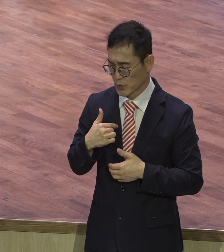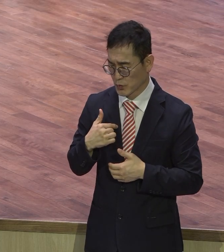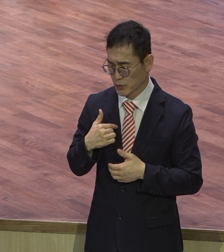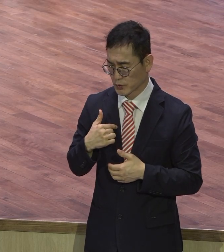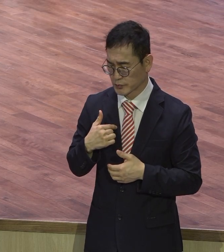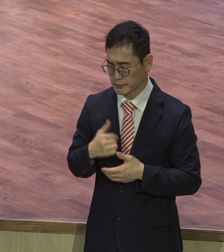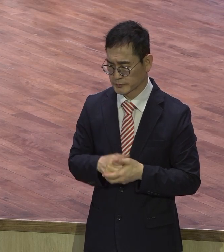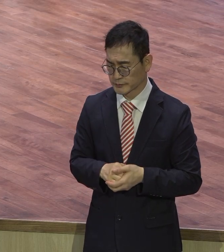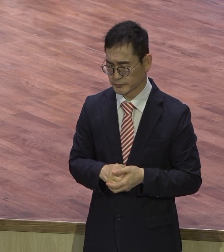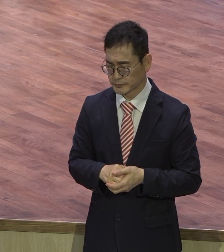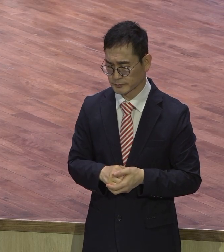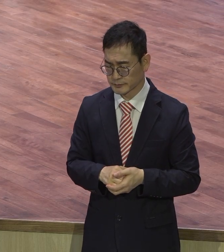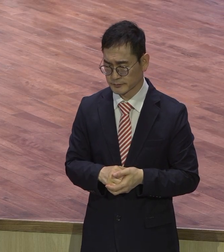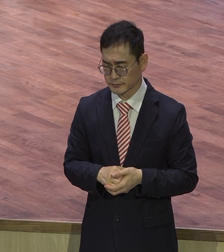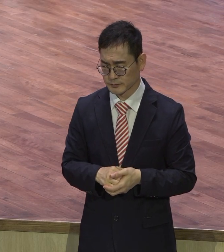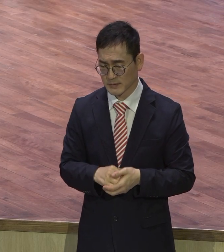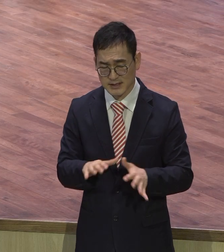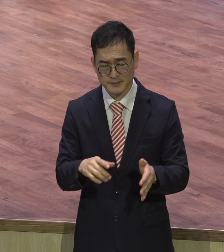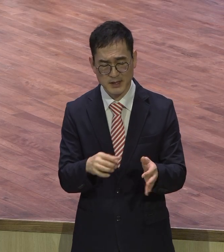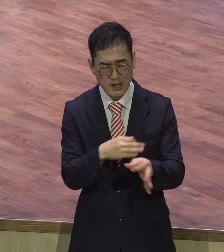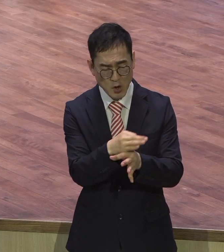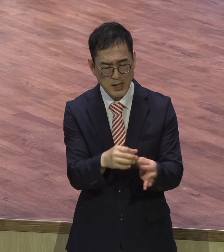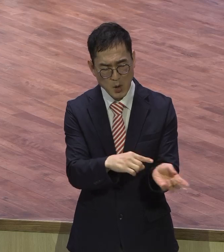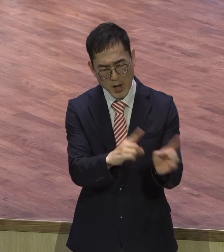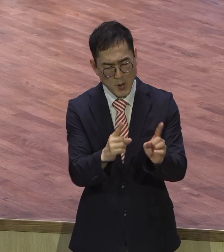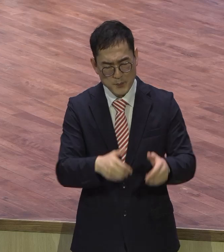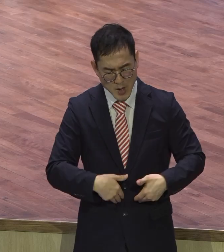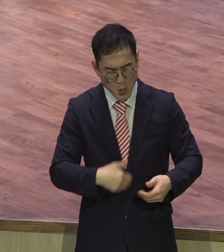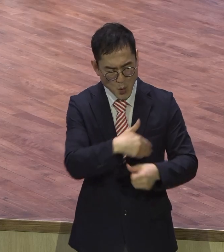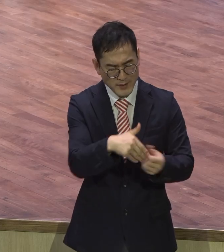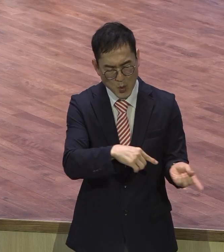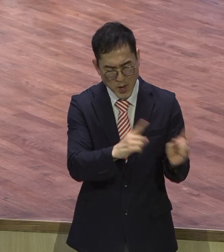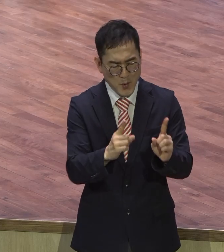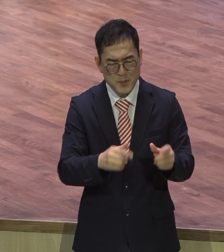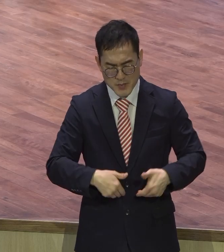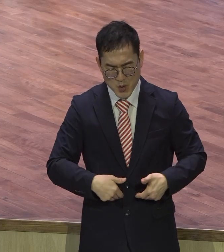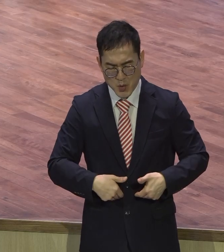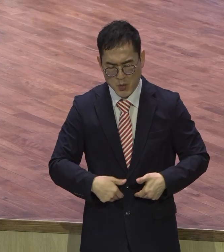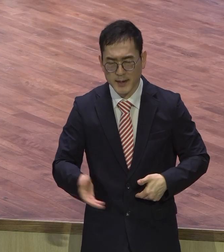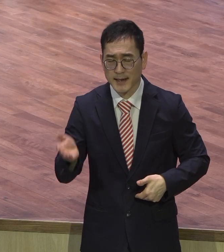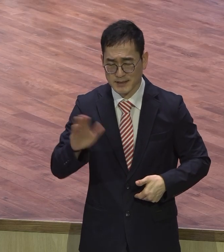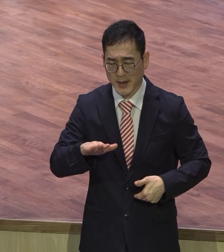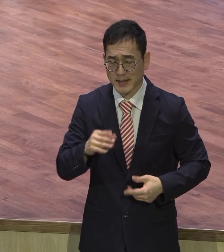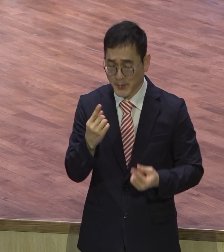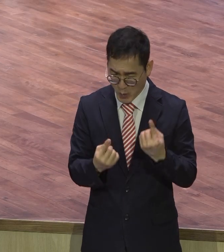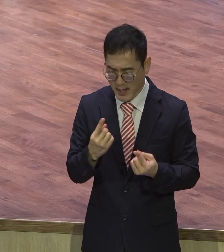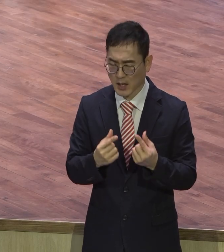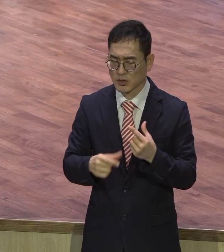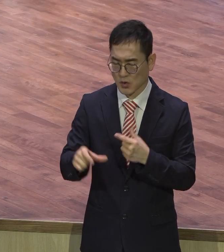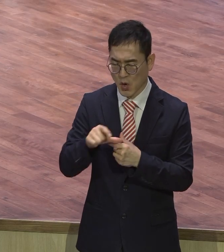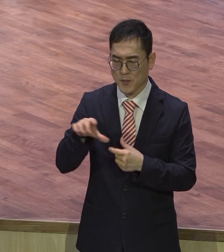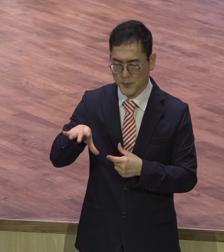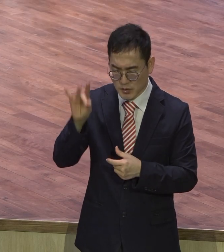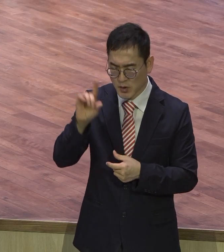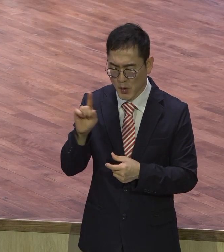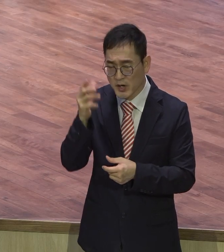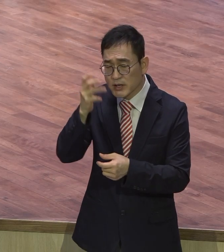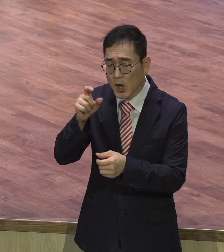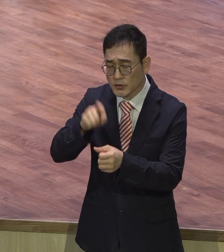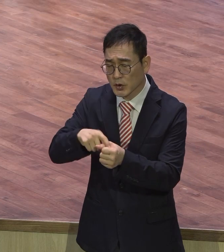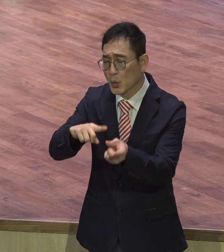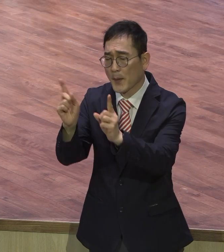급한 것이 경제회복이요 건강회복이요 환경회복이지만 이 우선 앞서서 영혼회복이 중요한 줄 알고